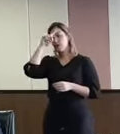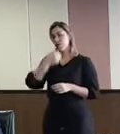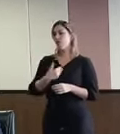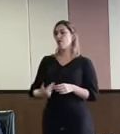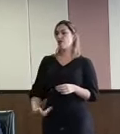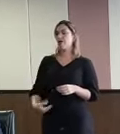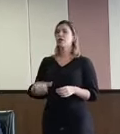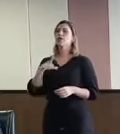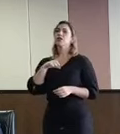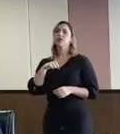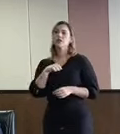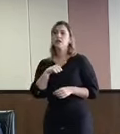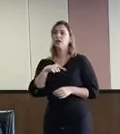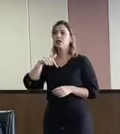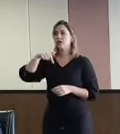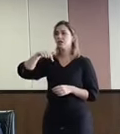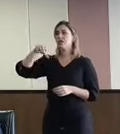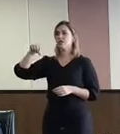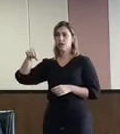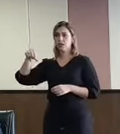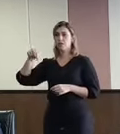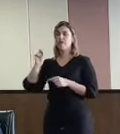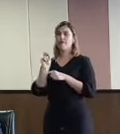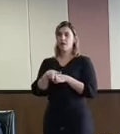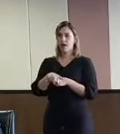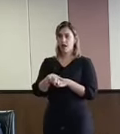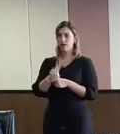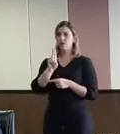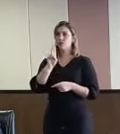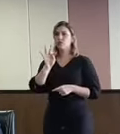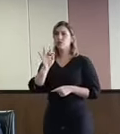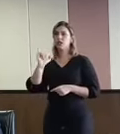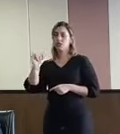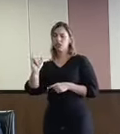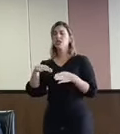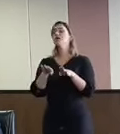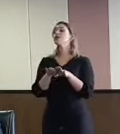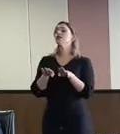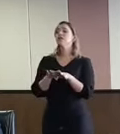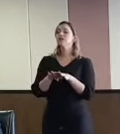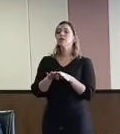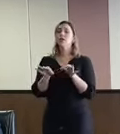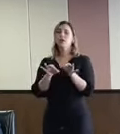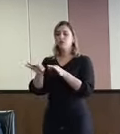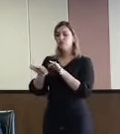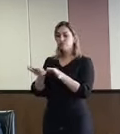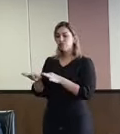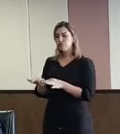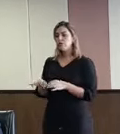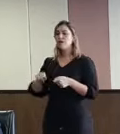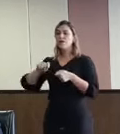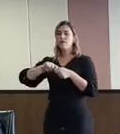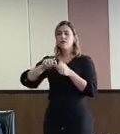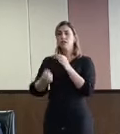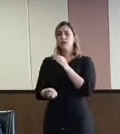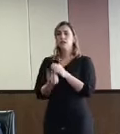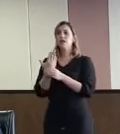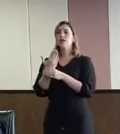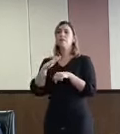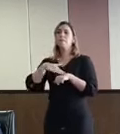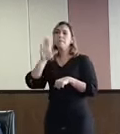nós temos hoje 79 leitos de UTIs e estamos em fase de operacionalização, de criação